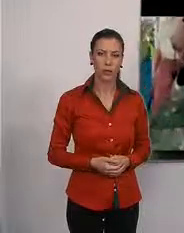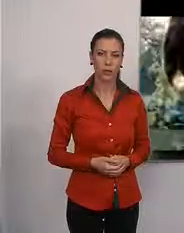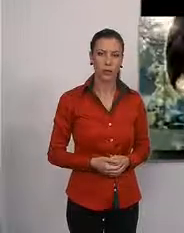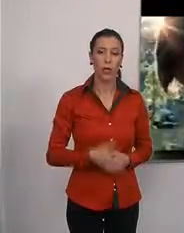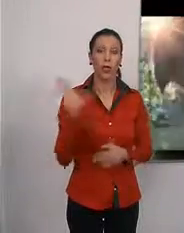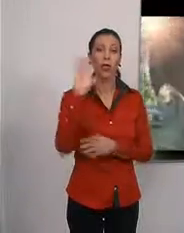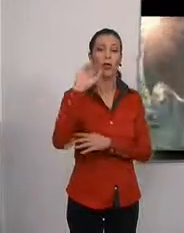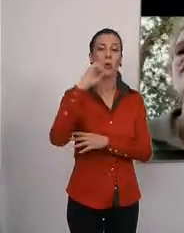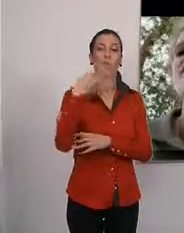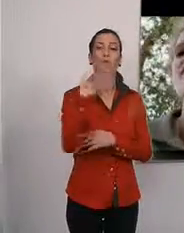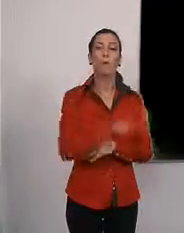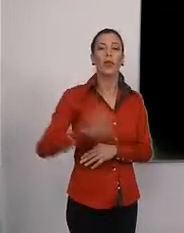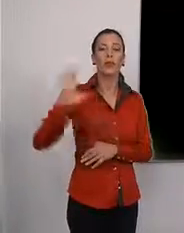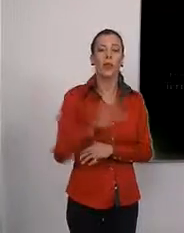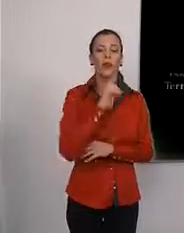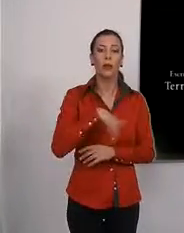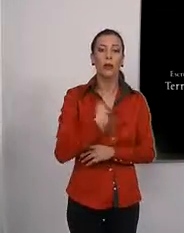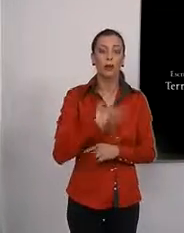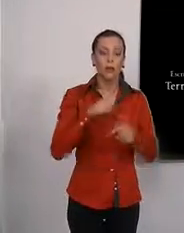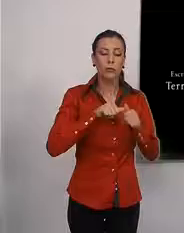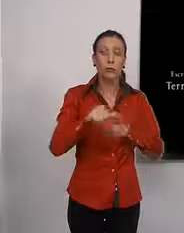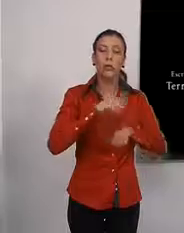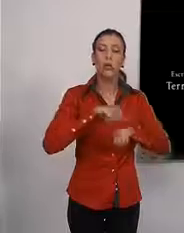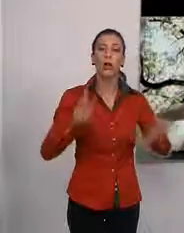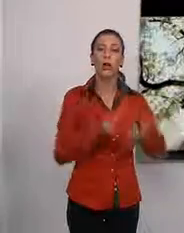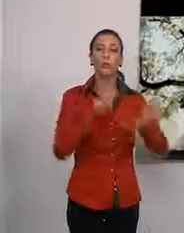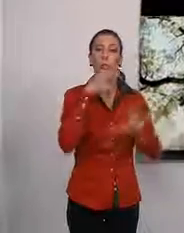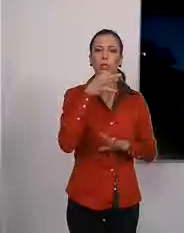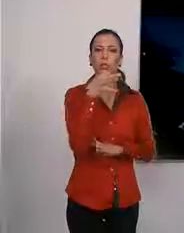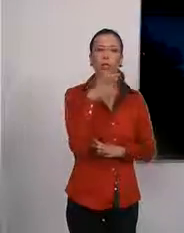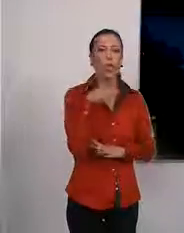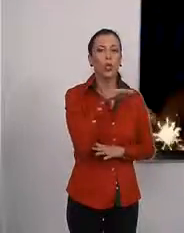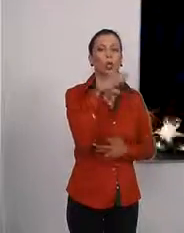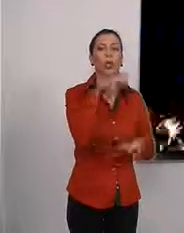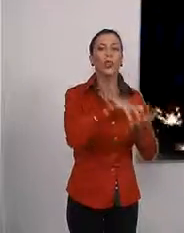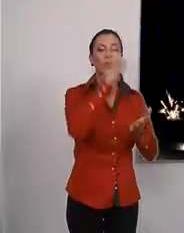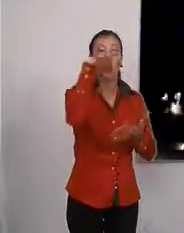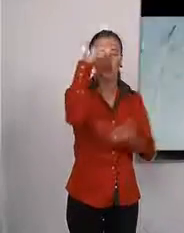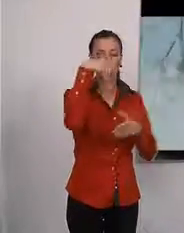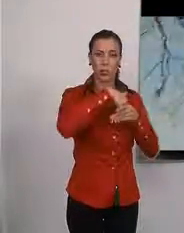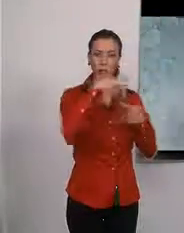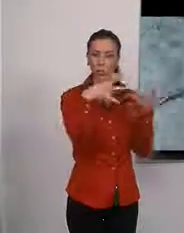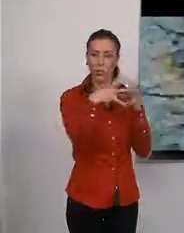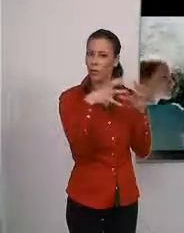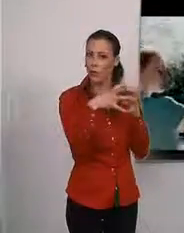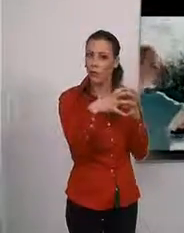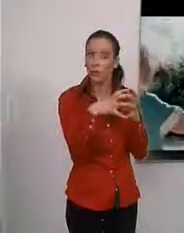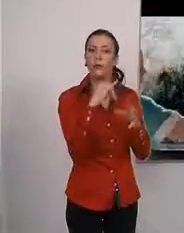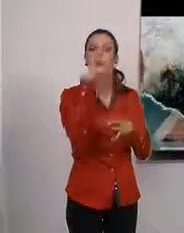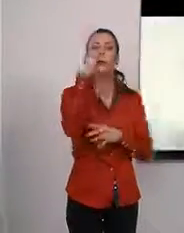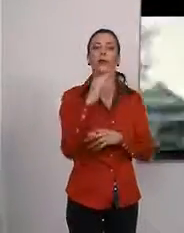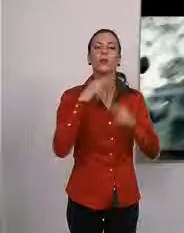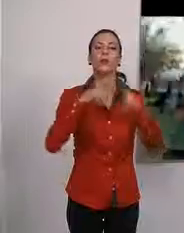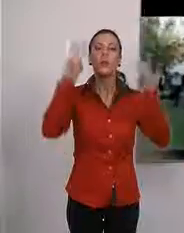El Cineclub Mediterráneo brinda mañana a partir de las 8 de la tarde en el Centro Cultural de Caja Granada la